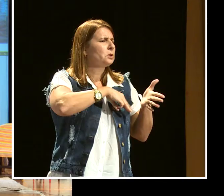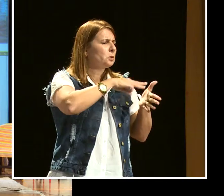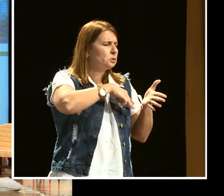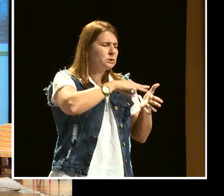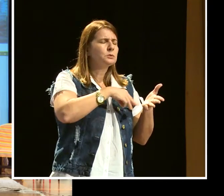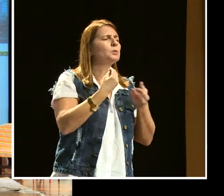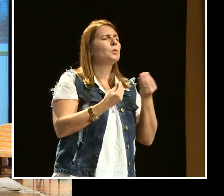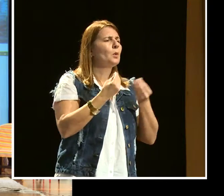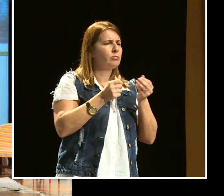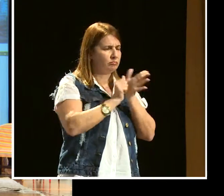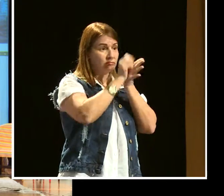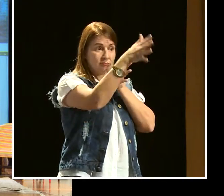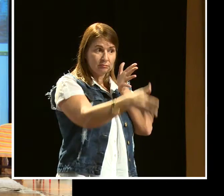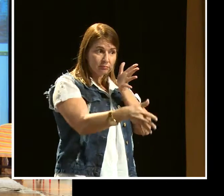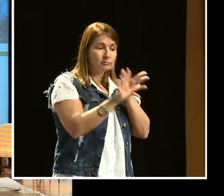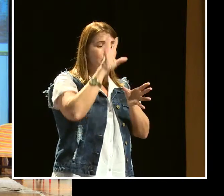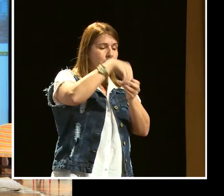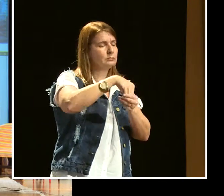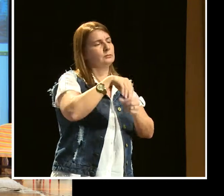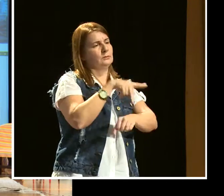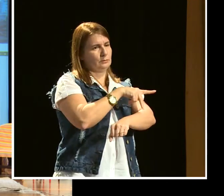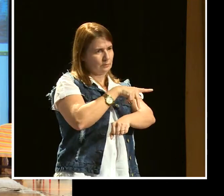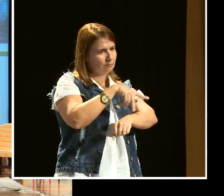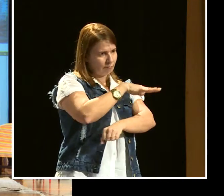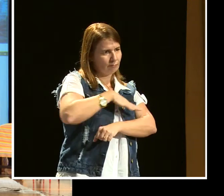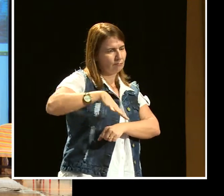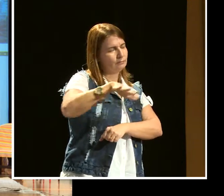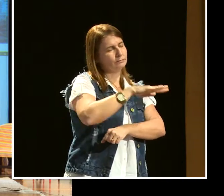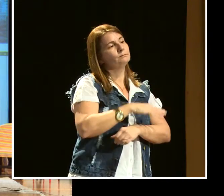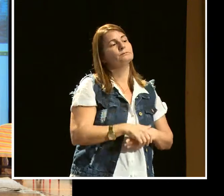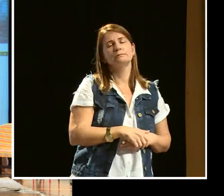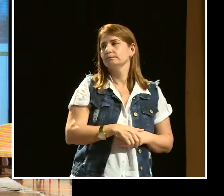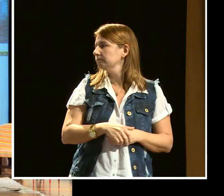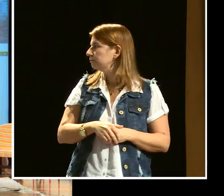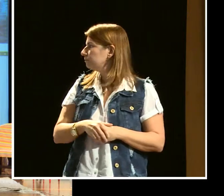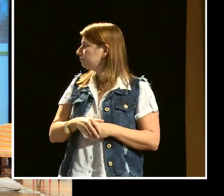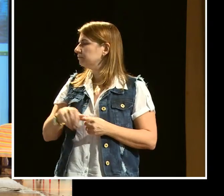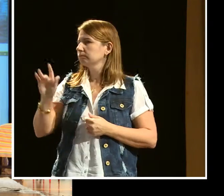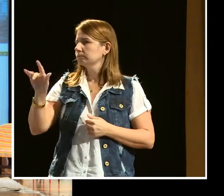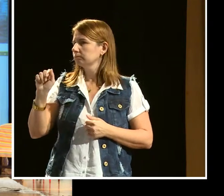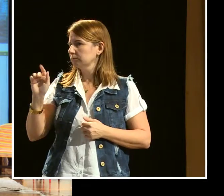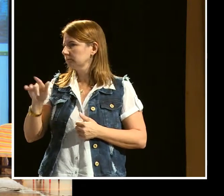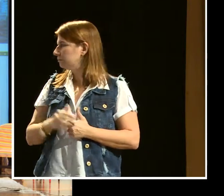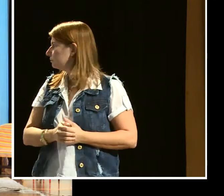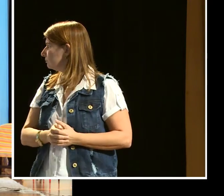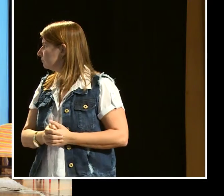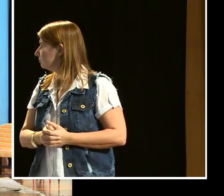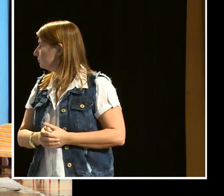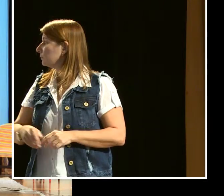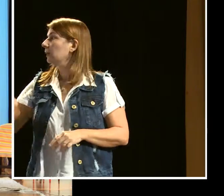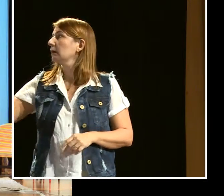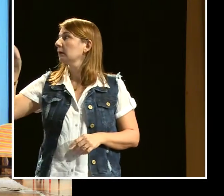de pedagogia. E aí a gente vai falar sobre a metodologia e a instrução do ensino como L2